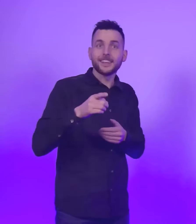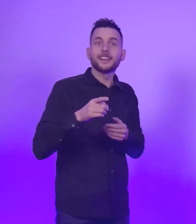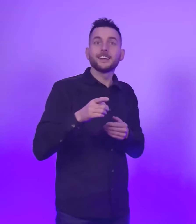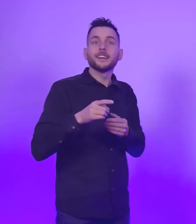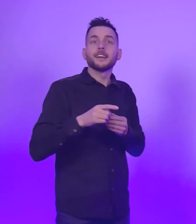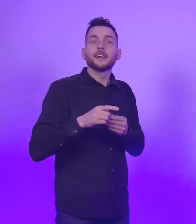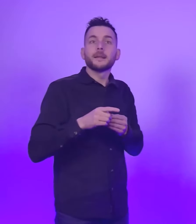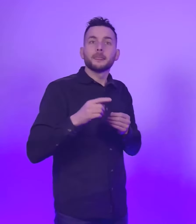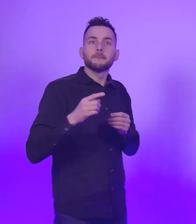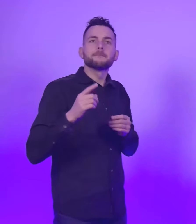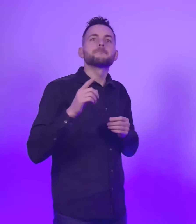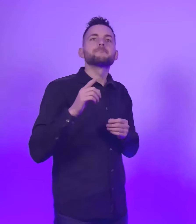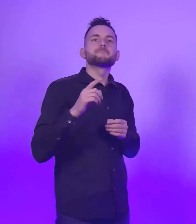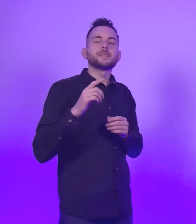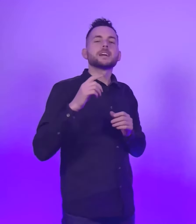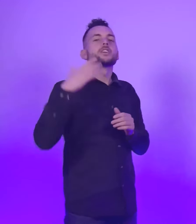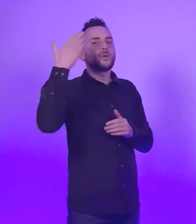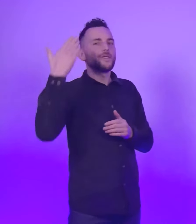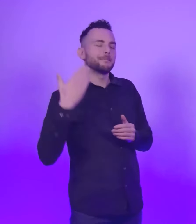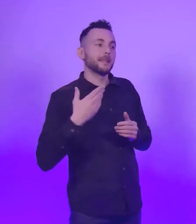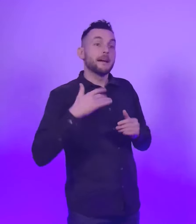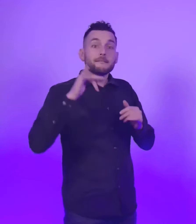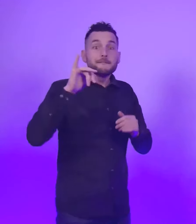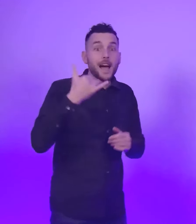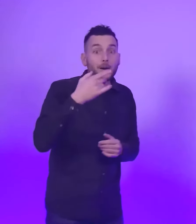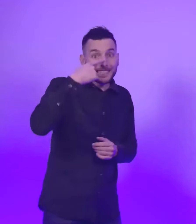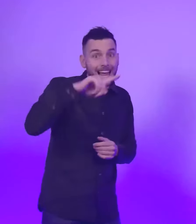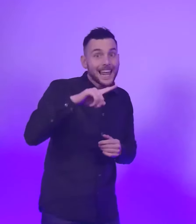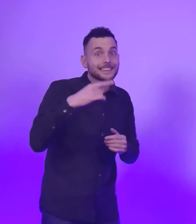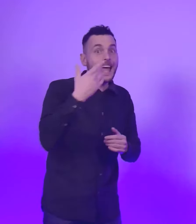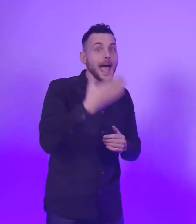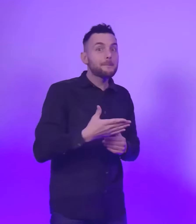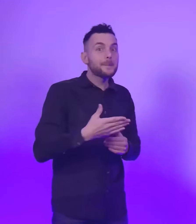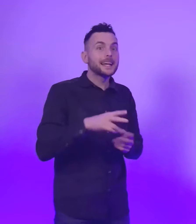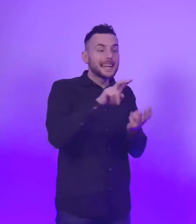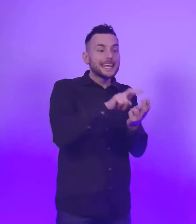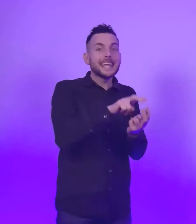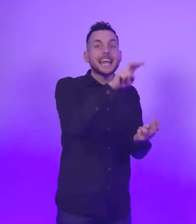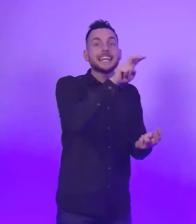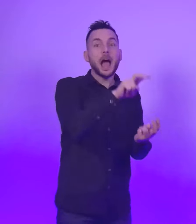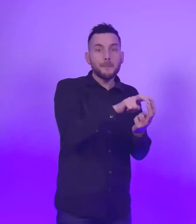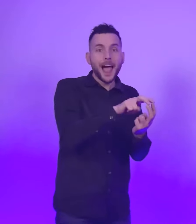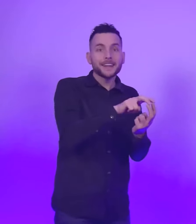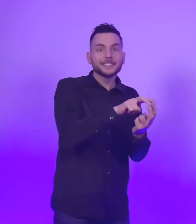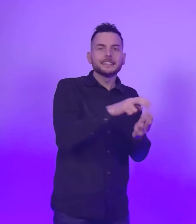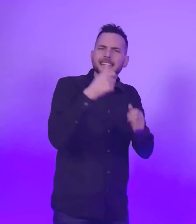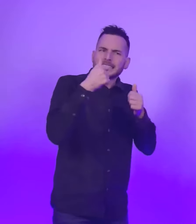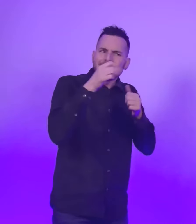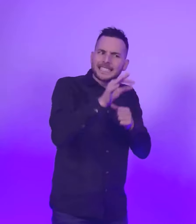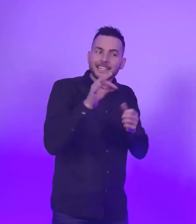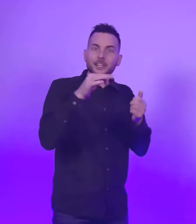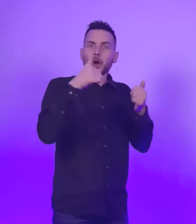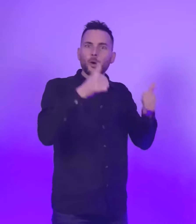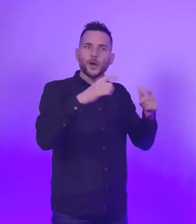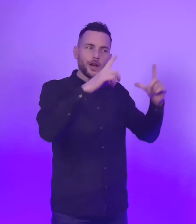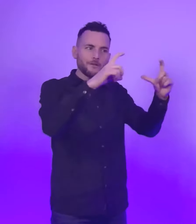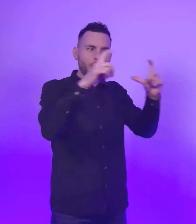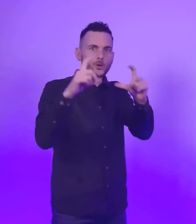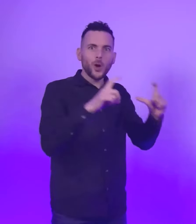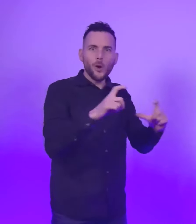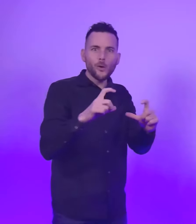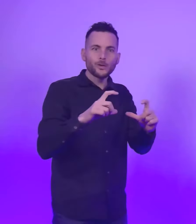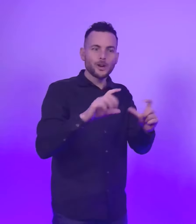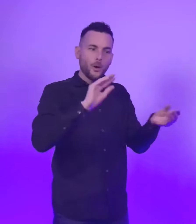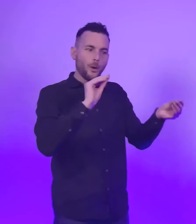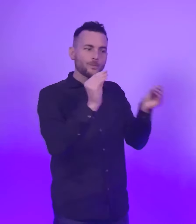Ja, ja. Oké. Okay. Welk talent heeft Nelly Nijlpaard? Kies de goede foto en draai deze om te zien of hij